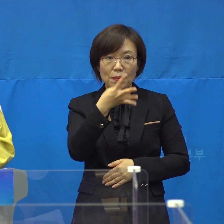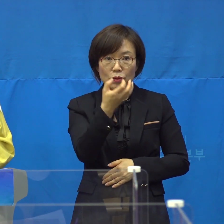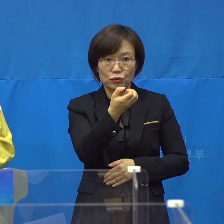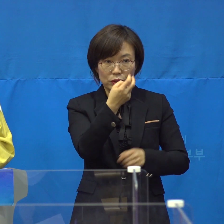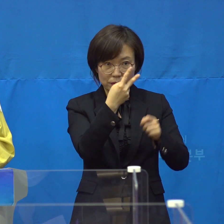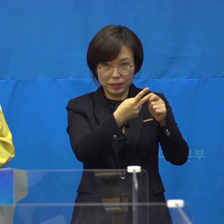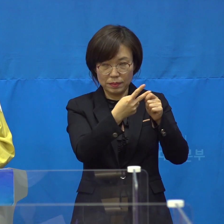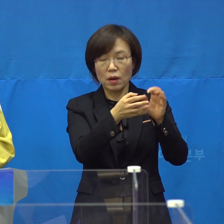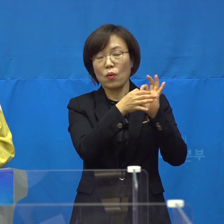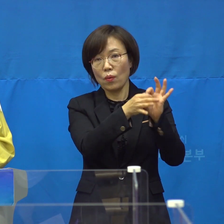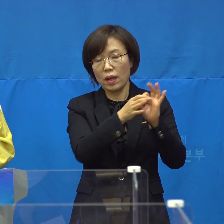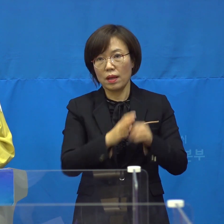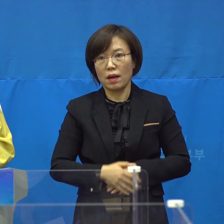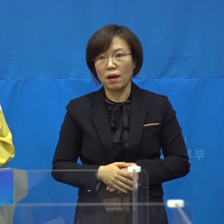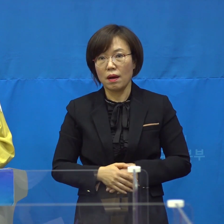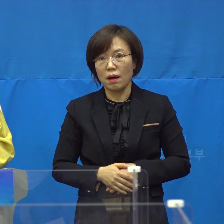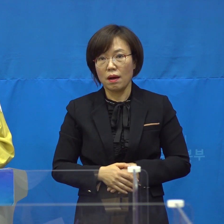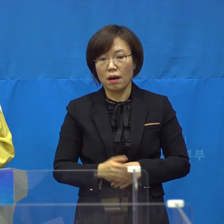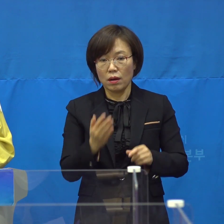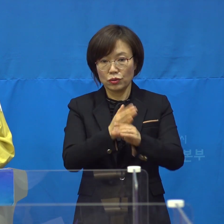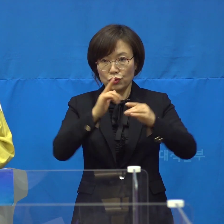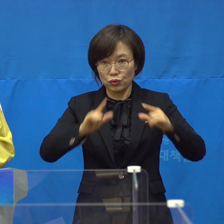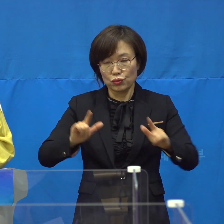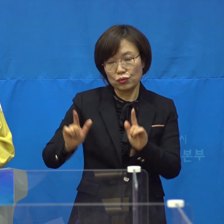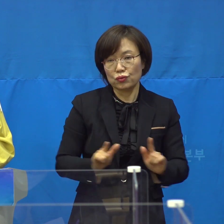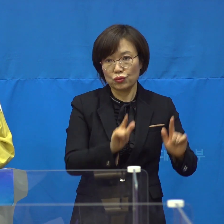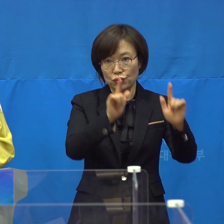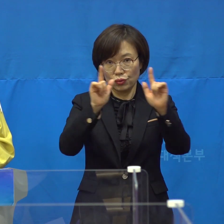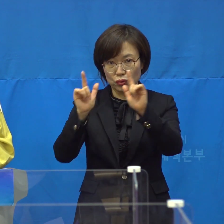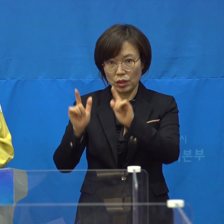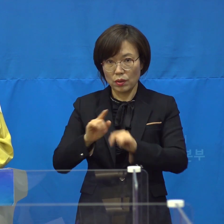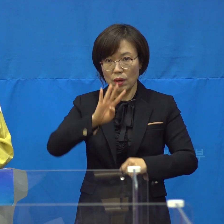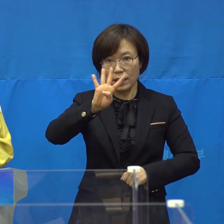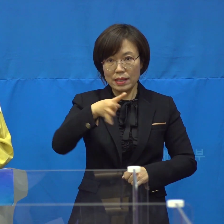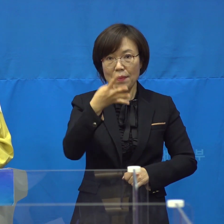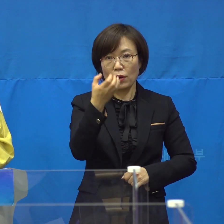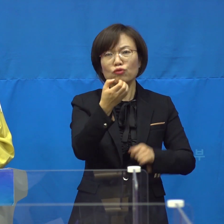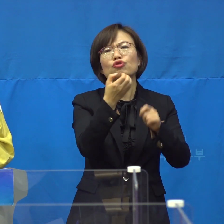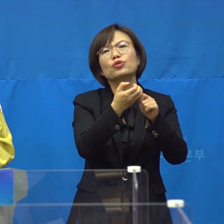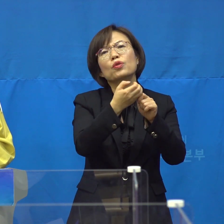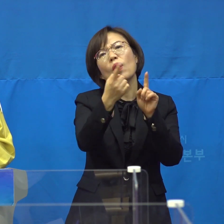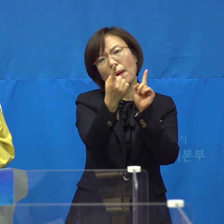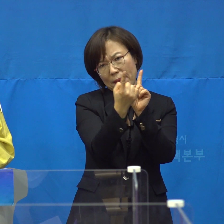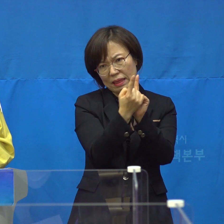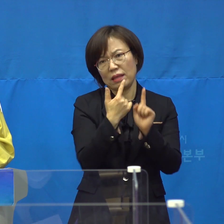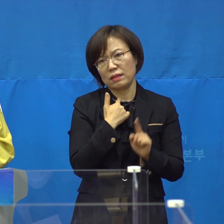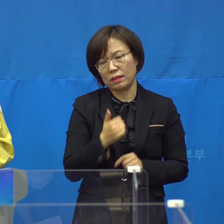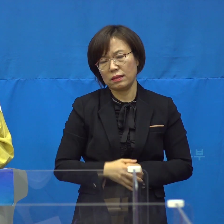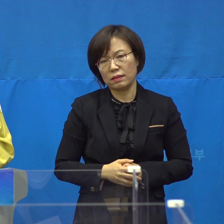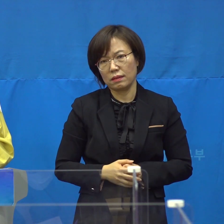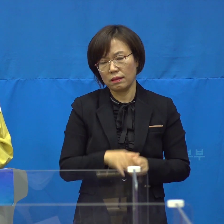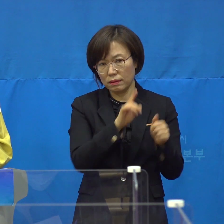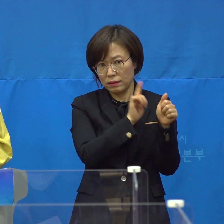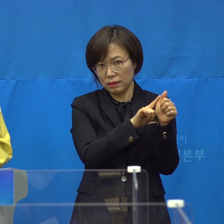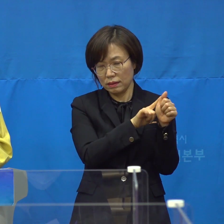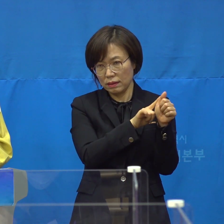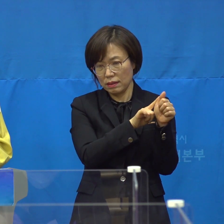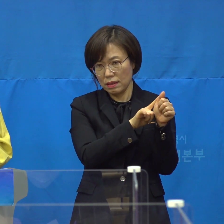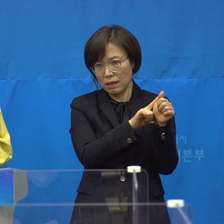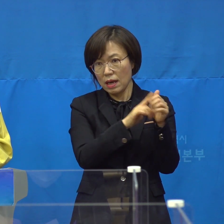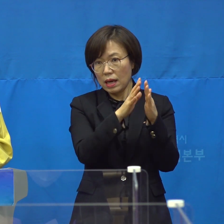492번 확진자 관련입니다. 이분은 중국 거주 울산 490번 접촉자입니다. 이분에